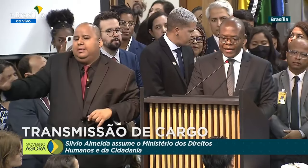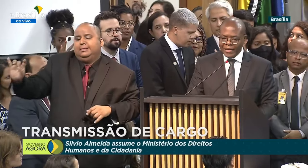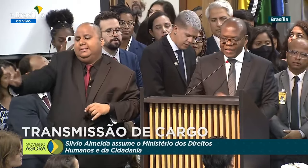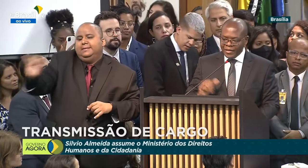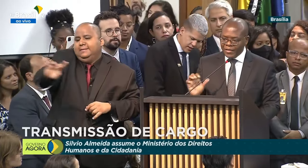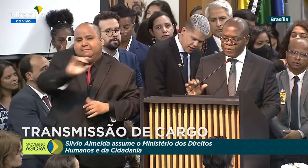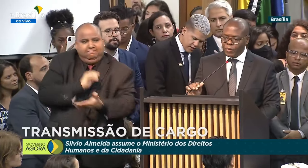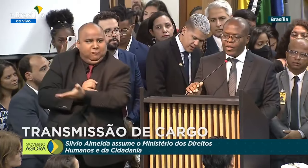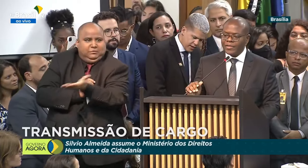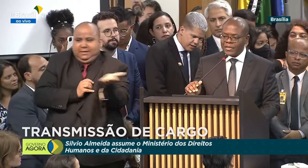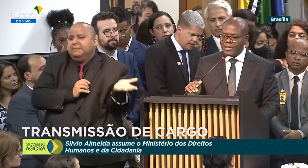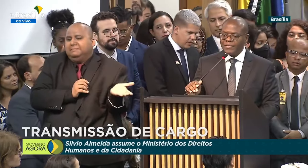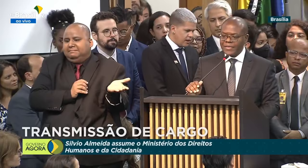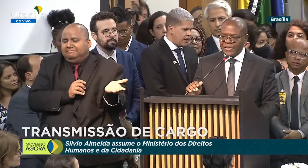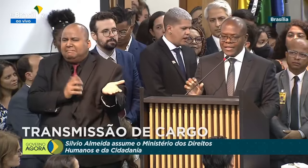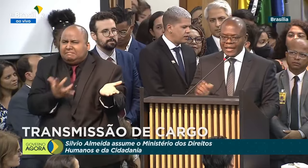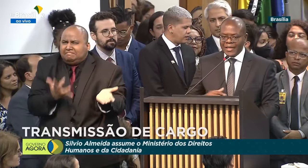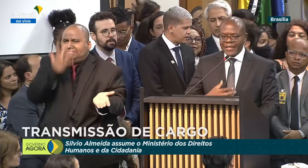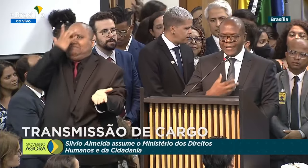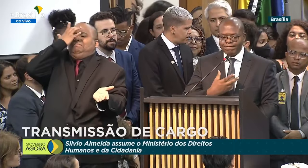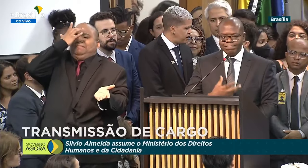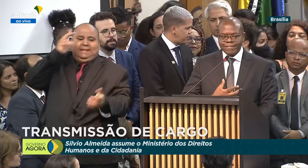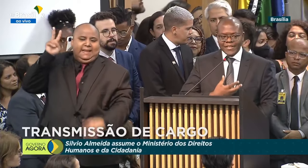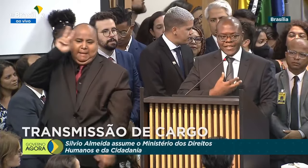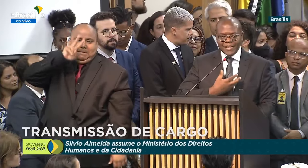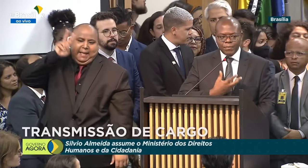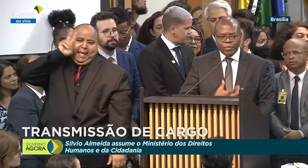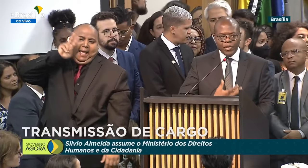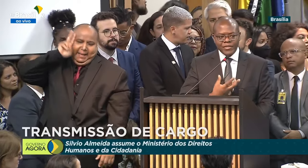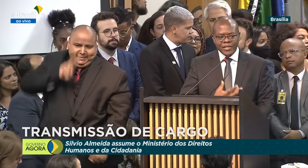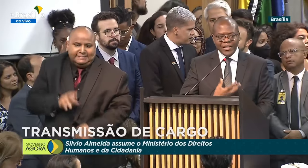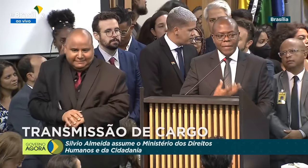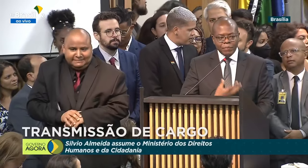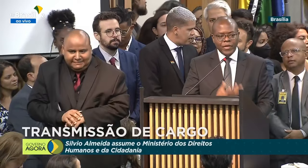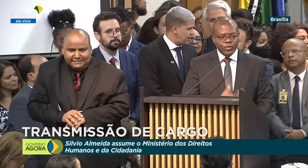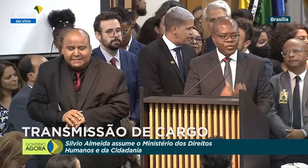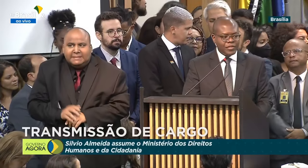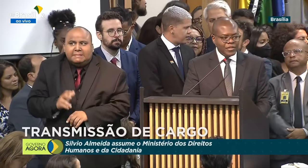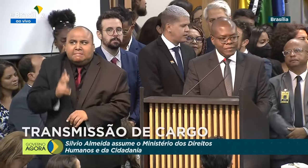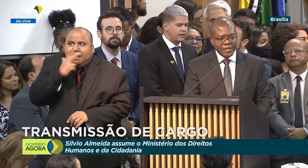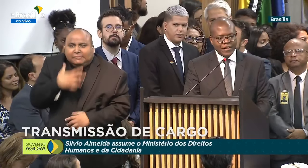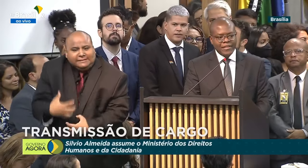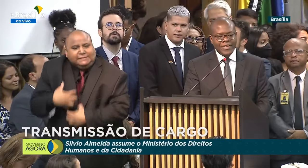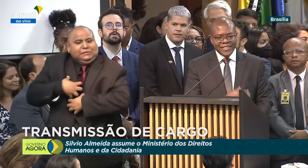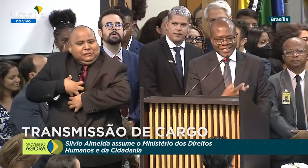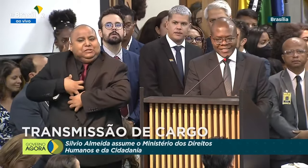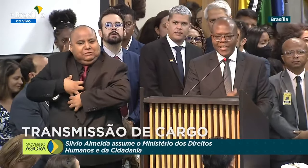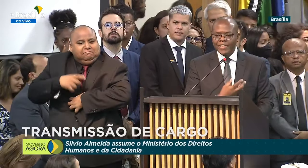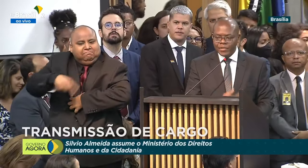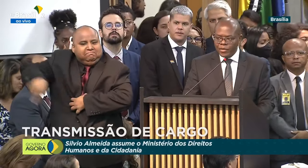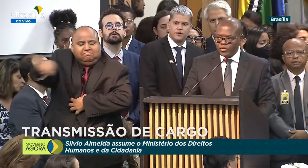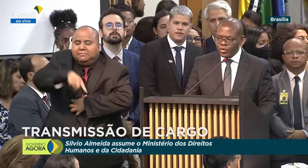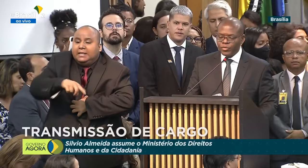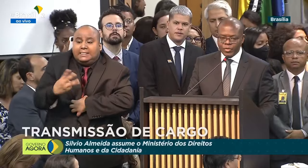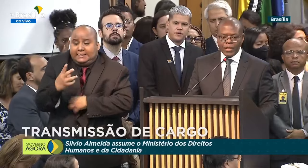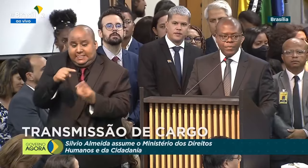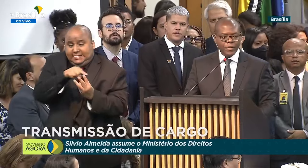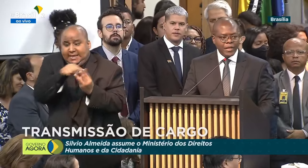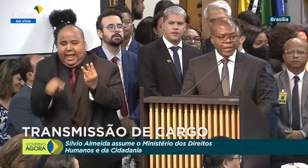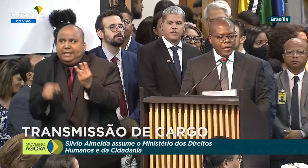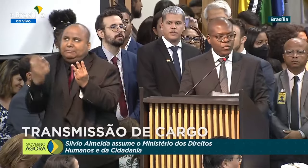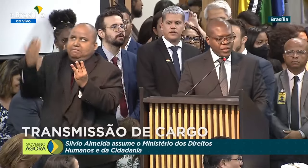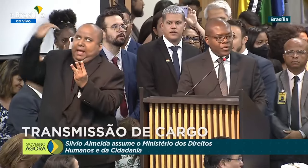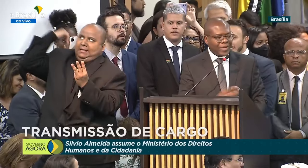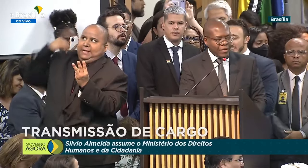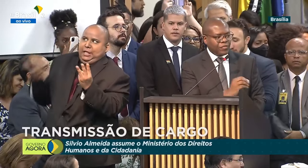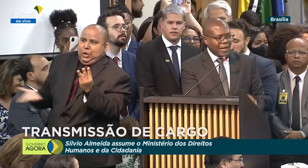e que possa que possa repercutir nessas três dimensões do tempo